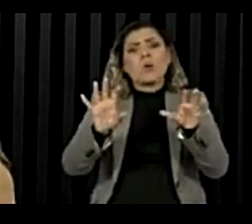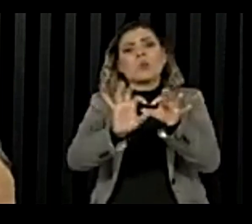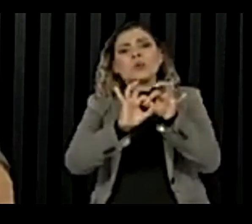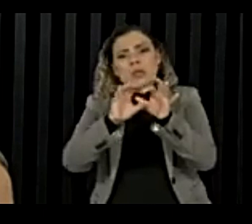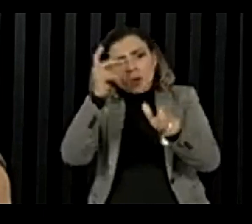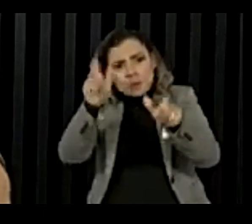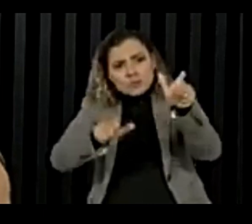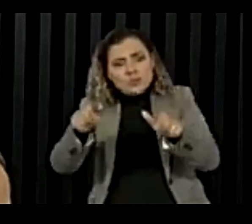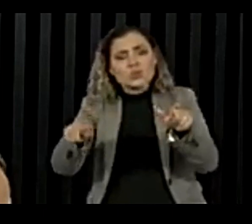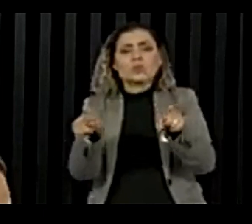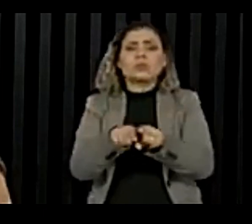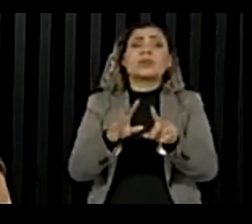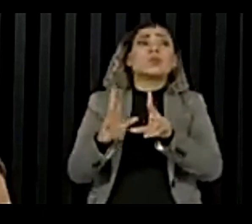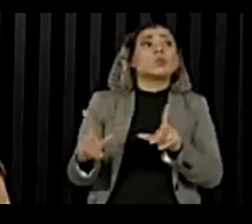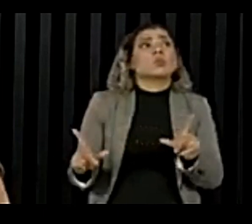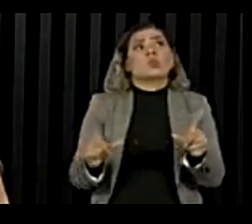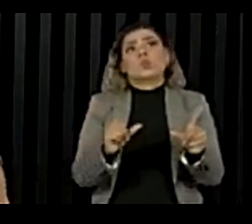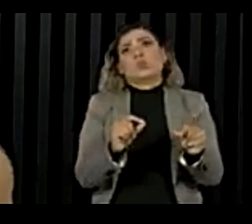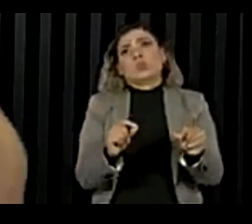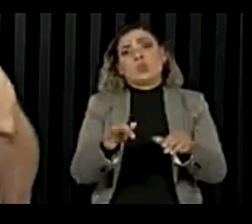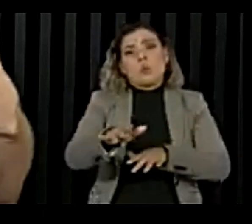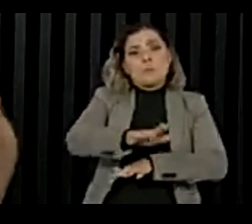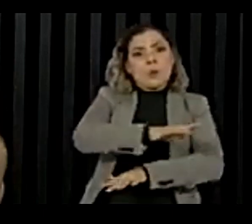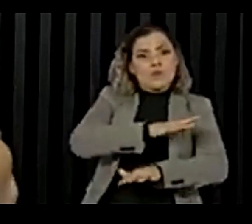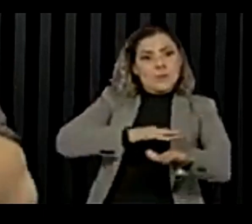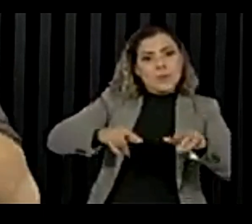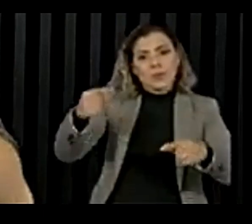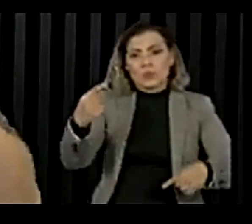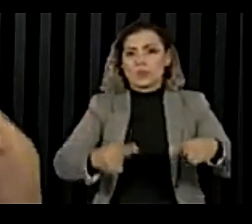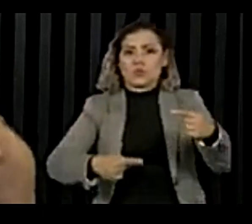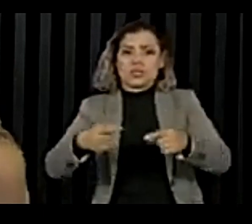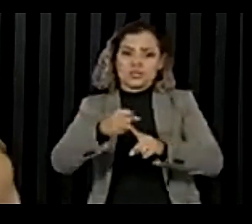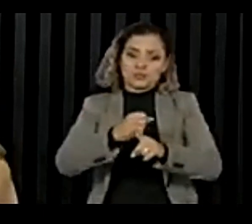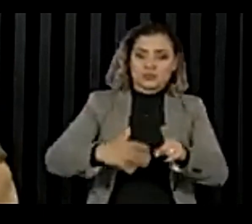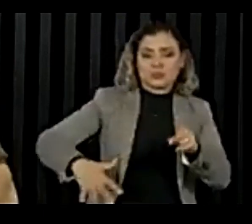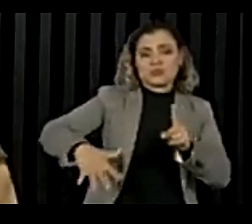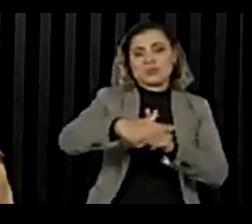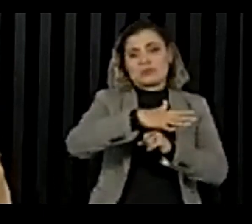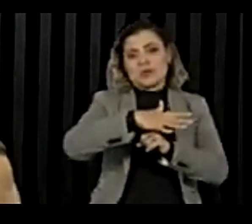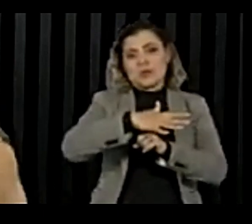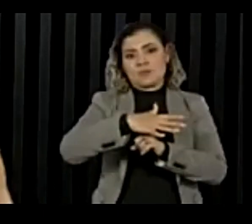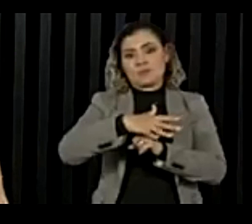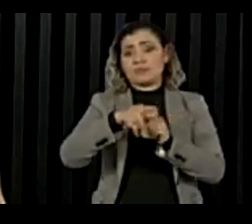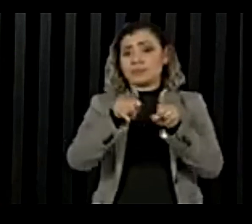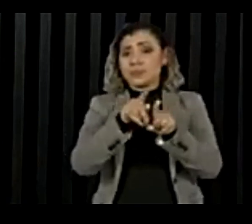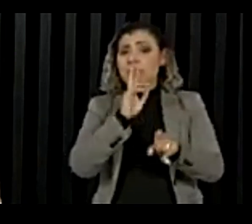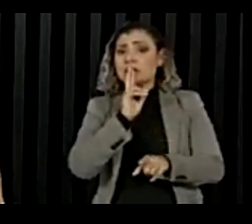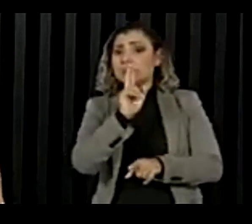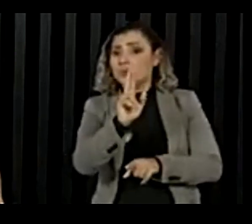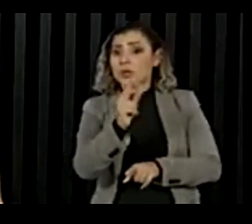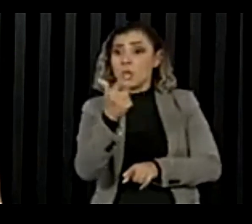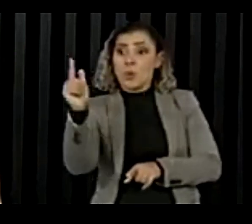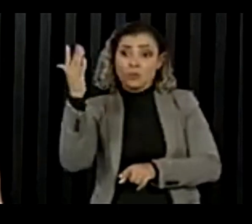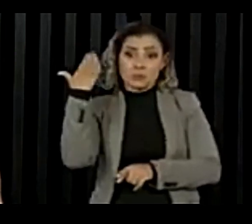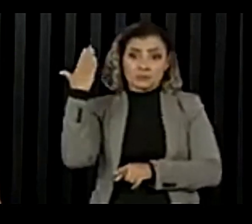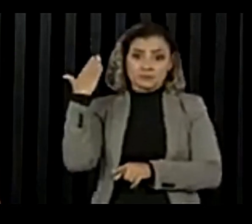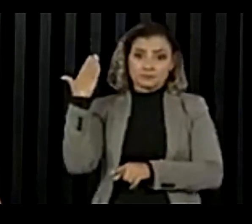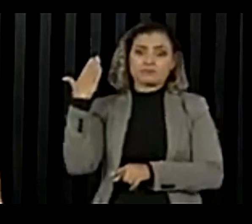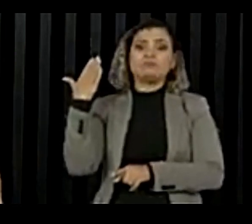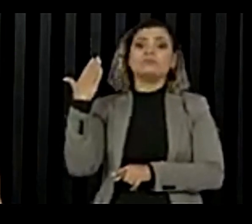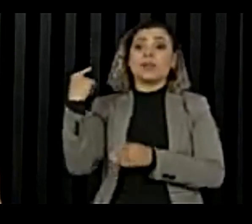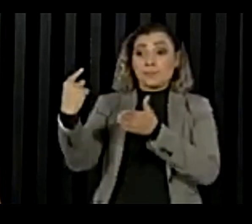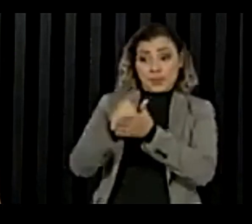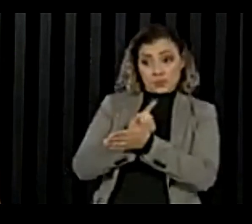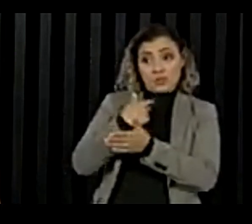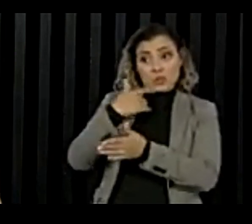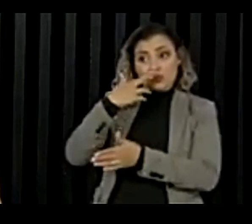pessoas, toda essa questão de movimento político e social, até respondendo a uma pergunta que ficou sem resposta anteriormente,